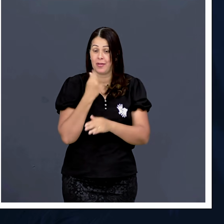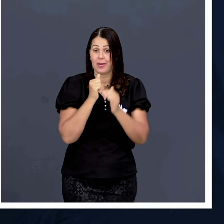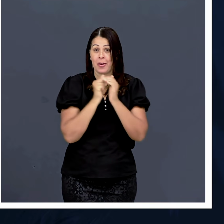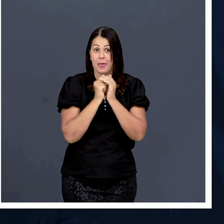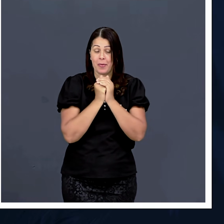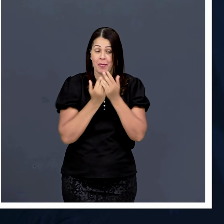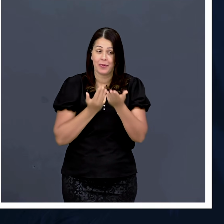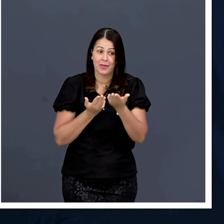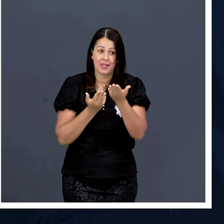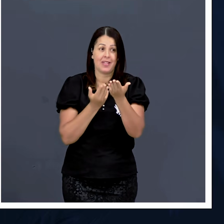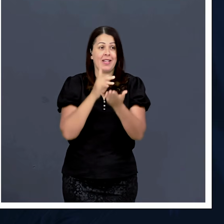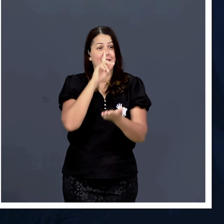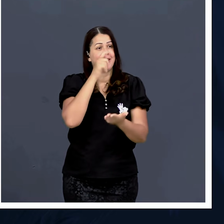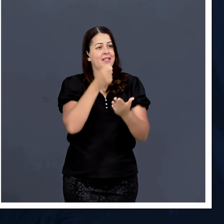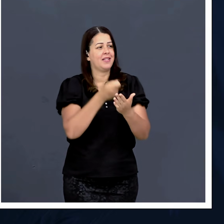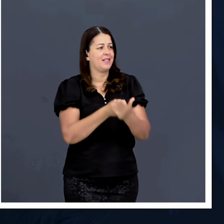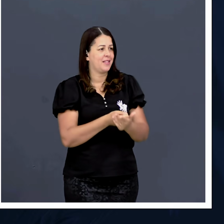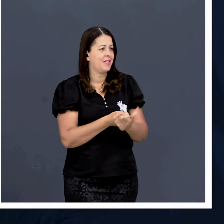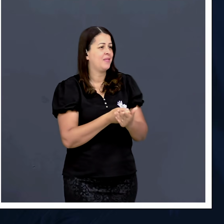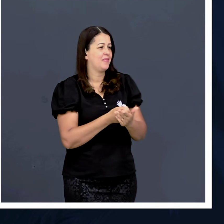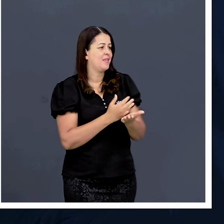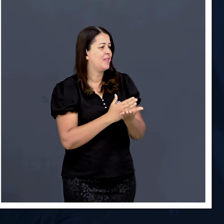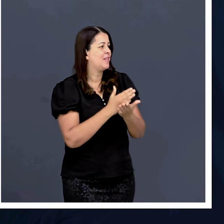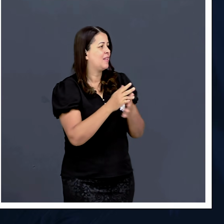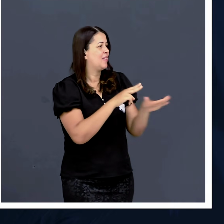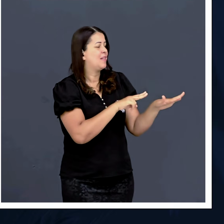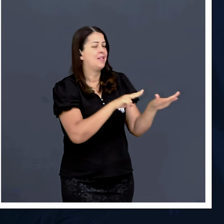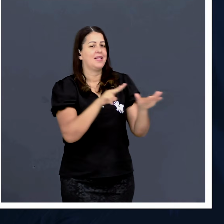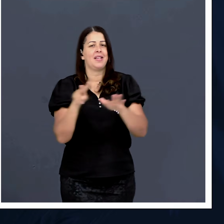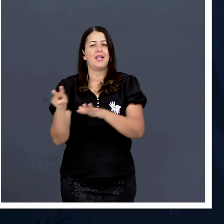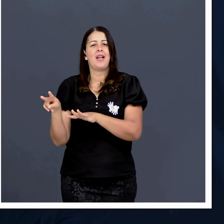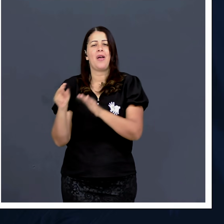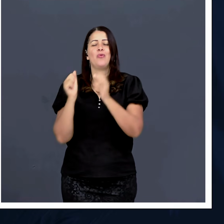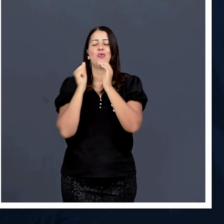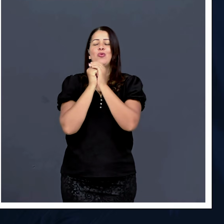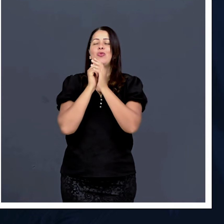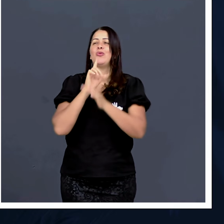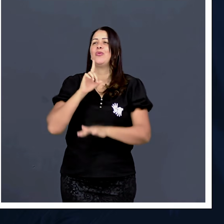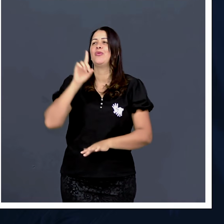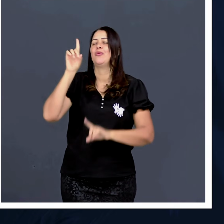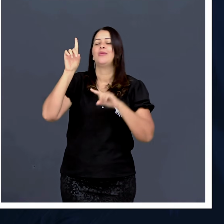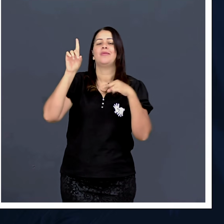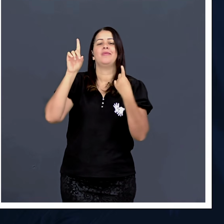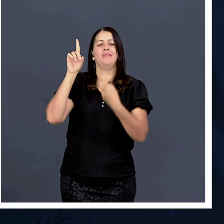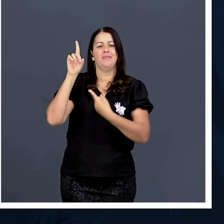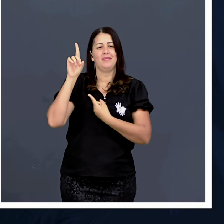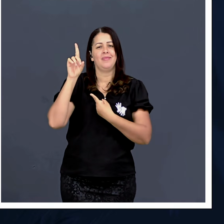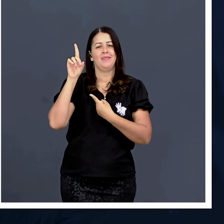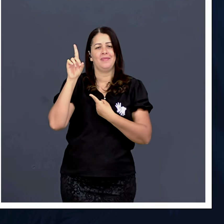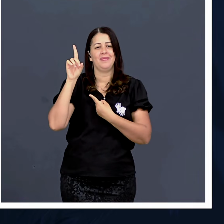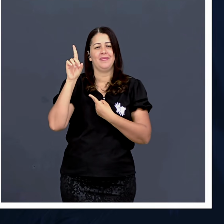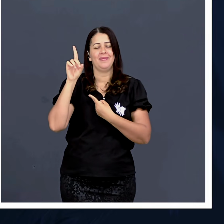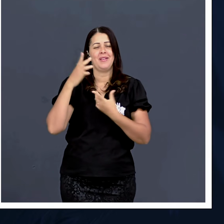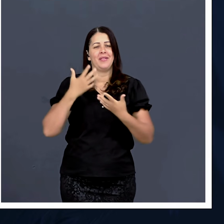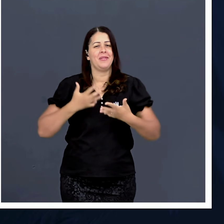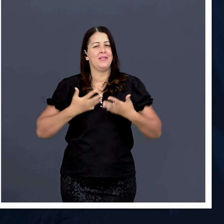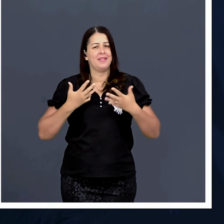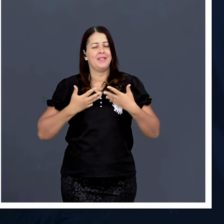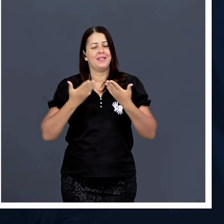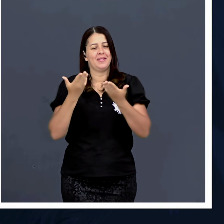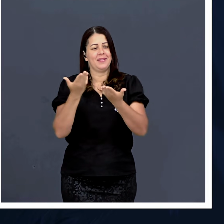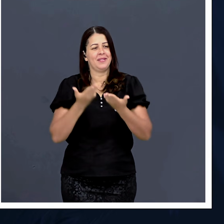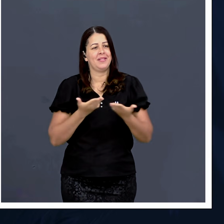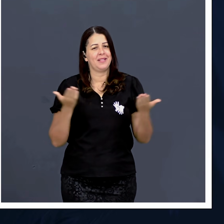você que está aqui, que decidiu iniciar a sua semana na presença do nosso Deus. Nosso coração se alegra em receber